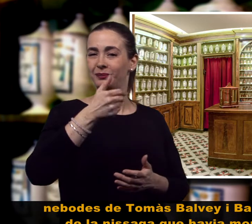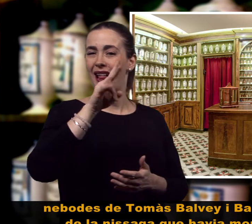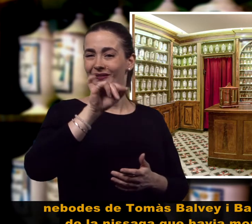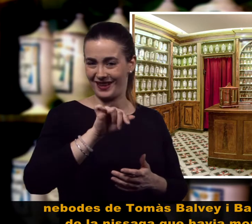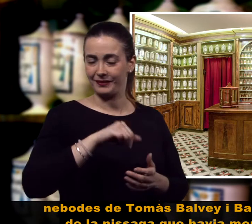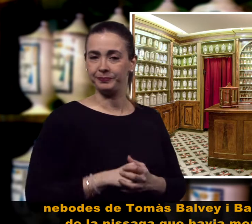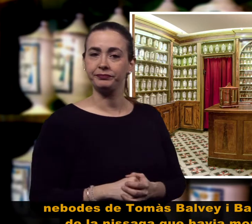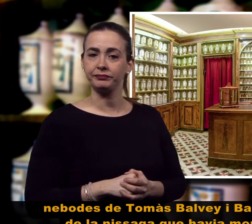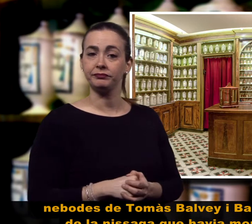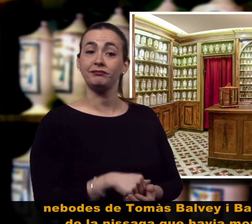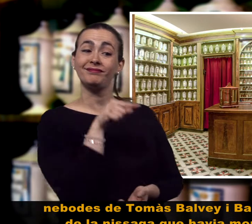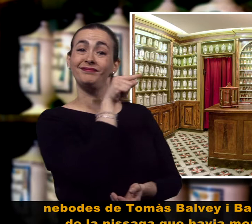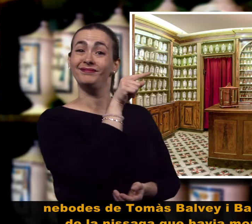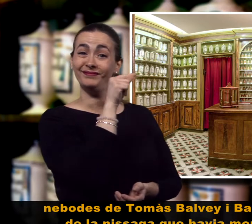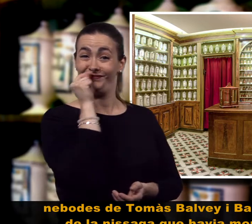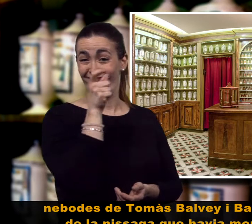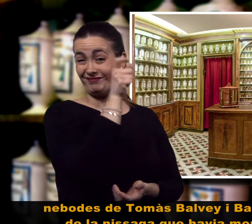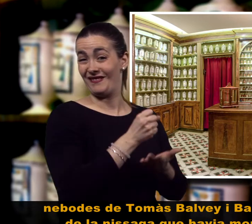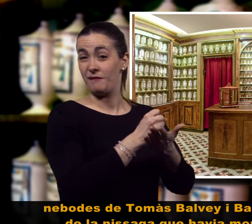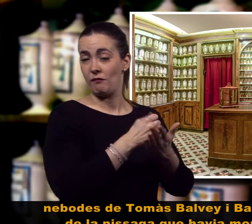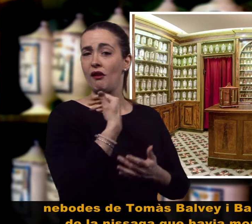2 anys abans.